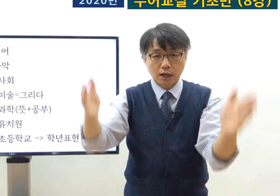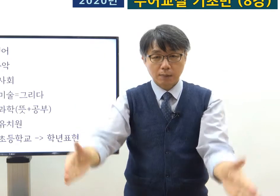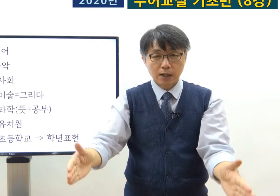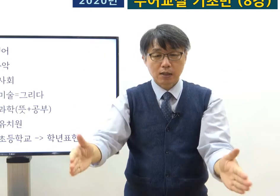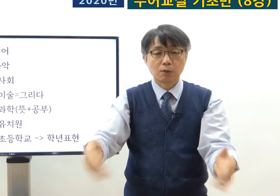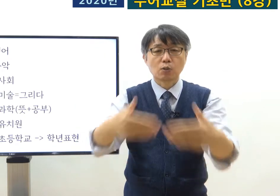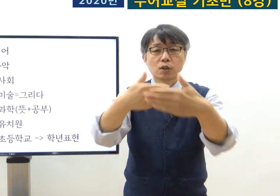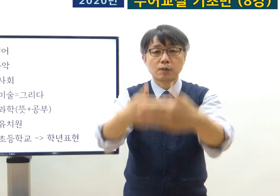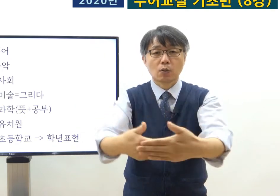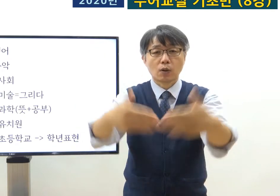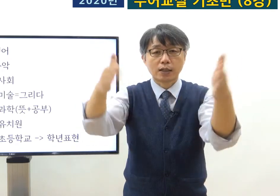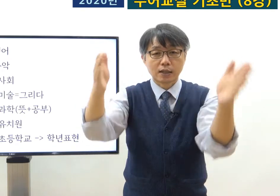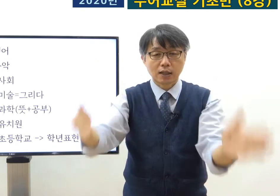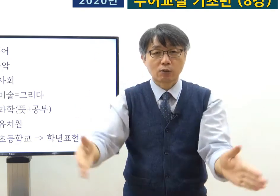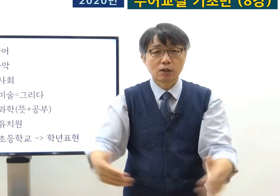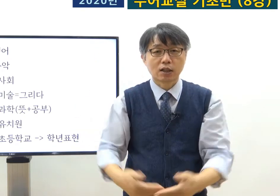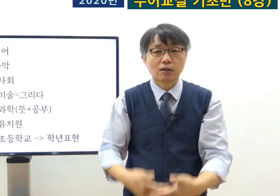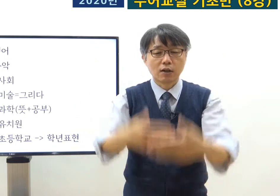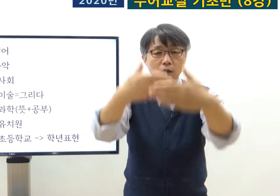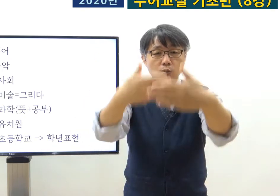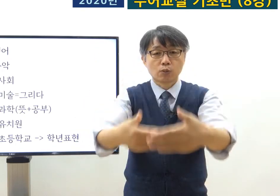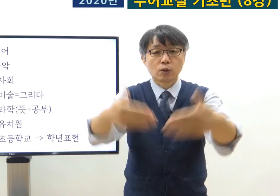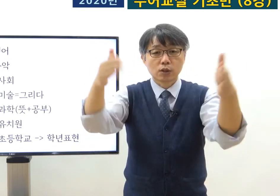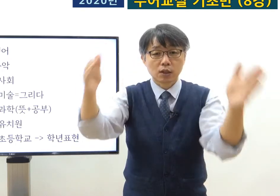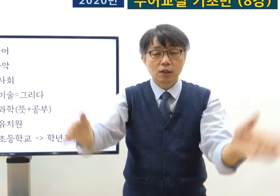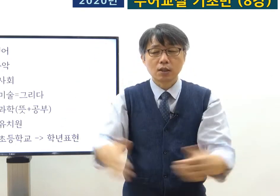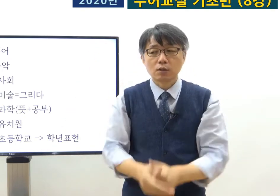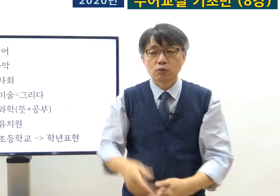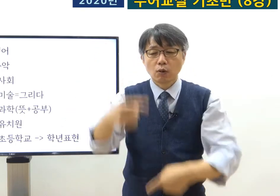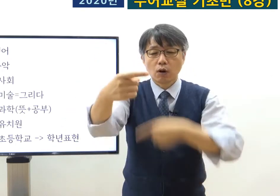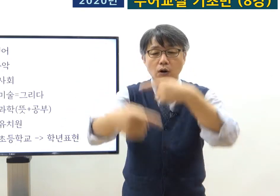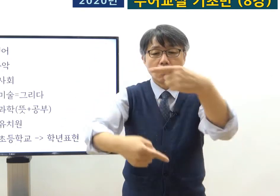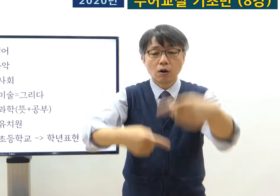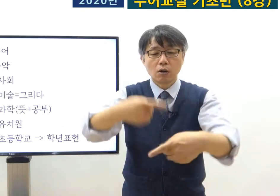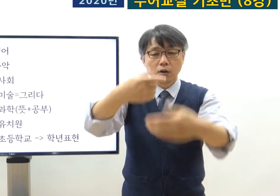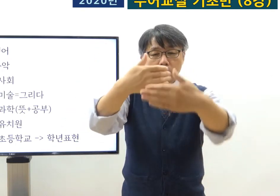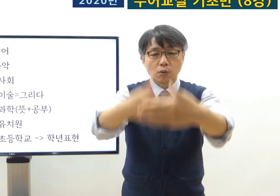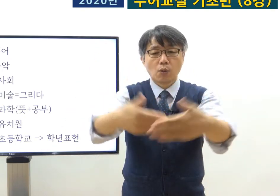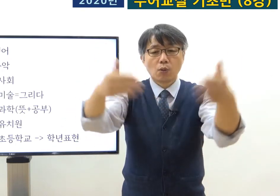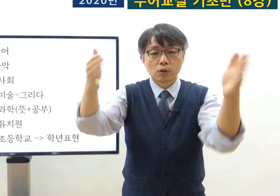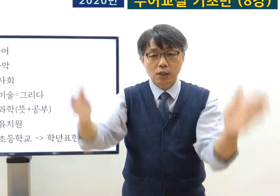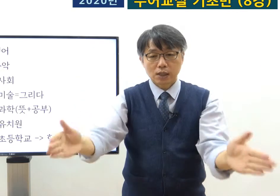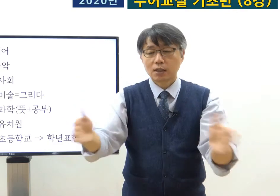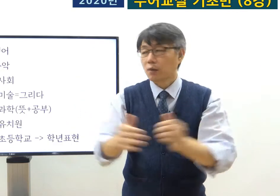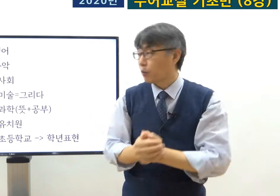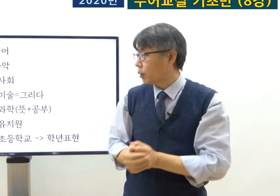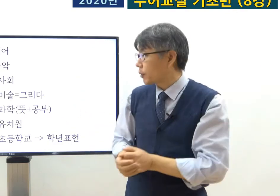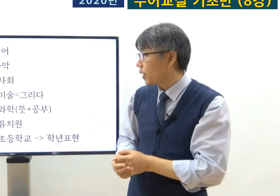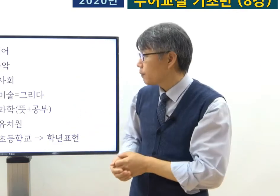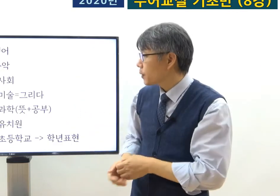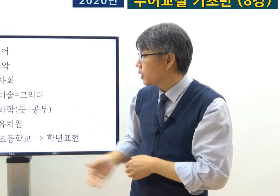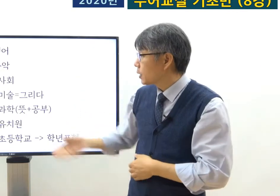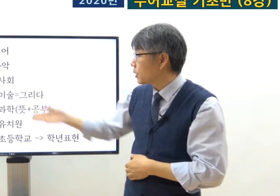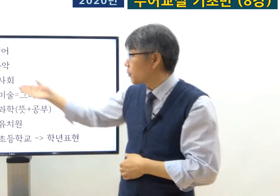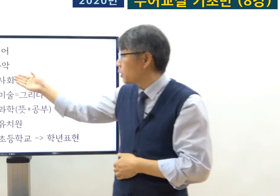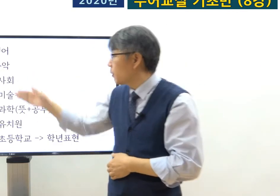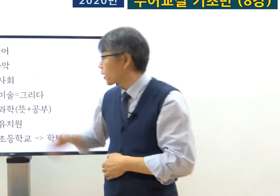칸막이를 치면 교실입니다. 공간이 이렇게 나오는 거잖아요. 우리 교실, 수어, 교실 이렇게 표현합니다. 그 다음에 음악